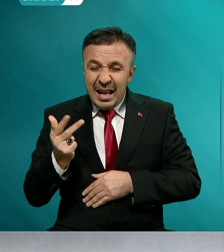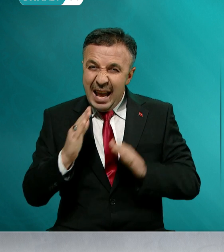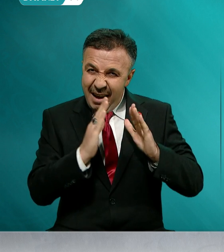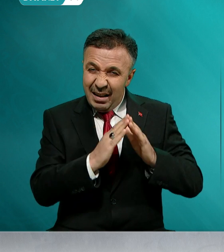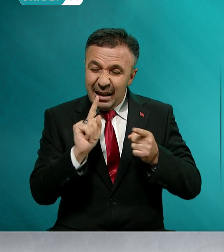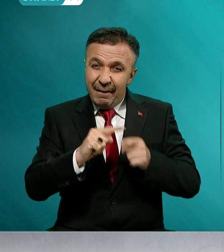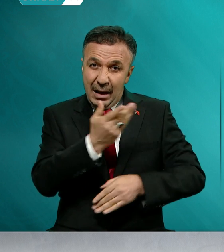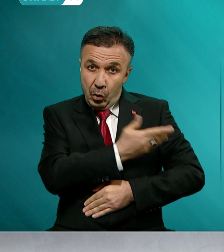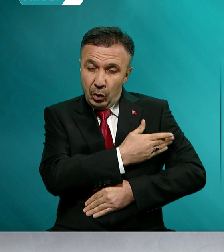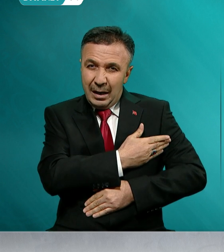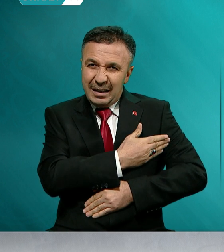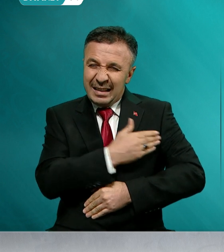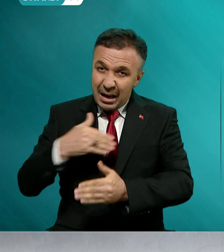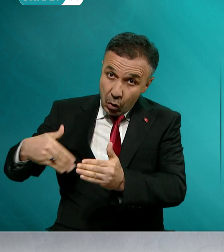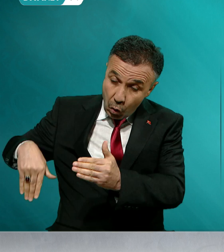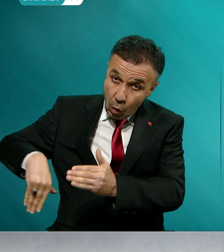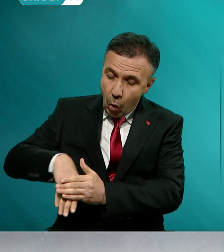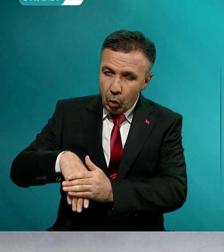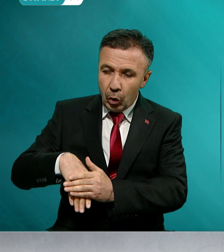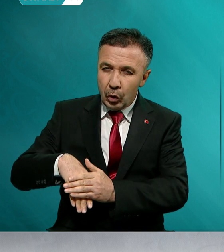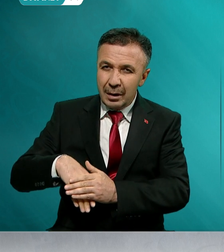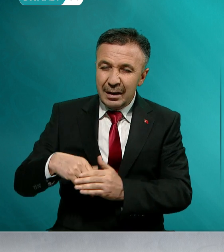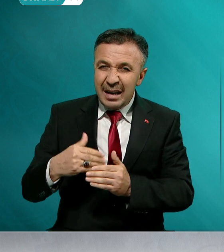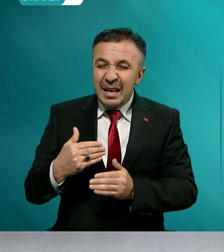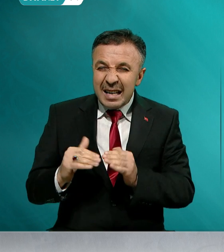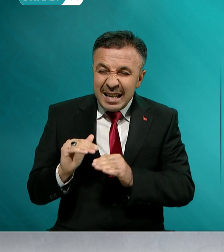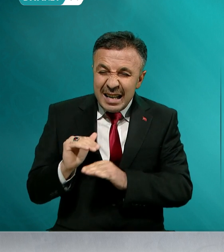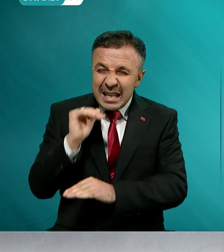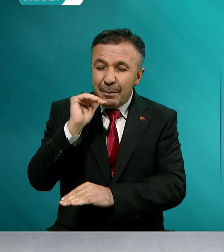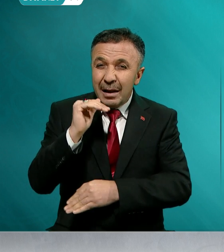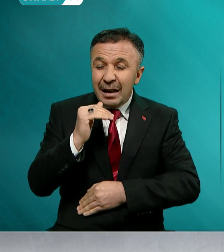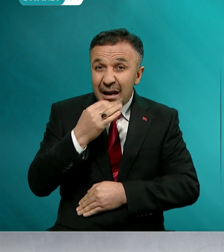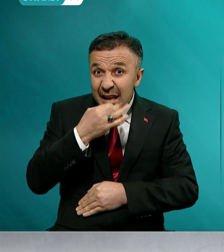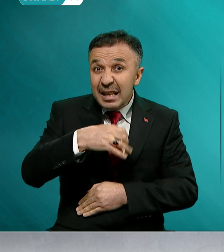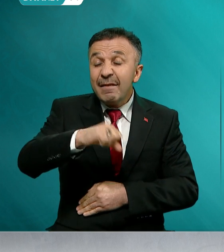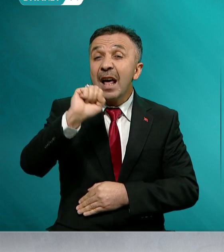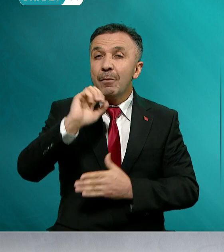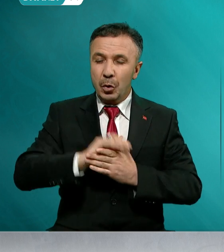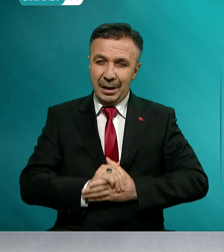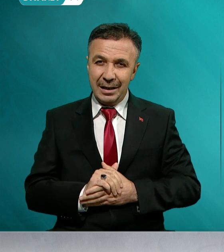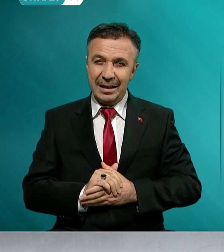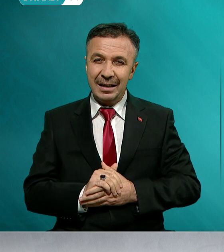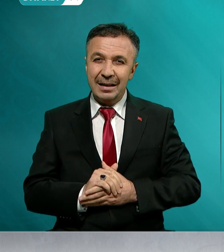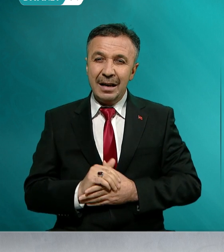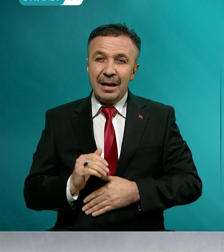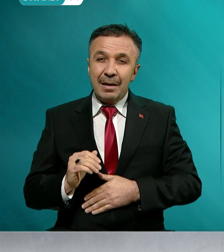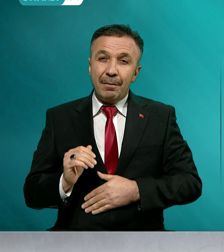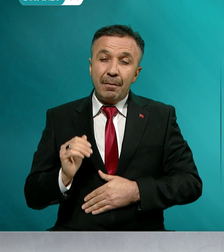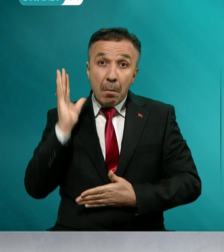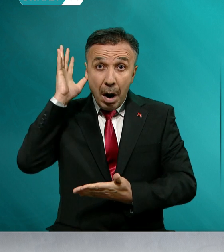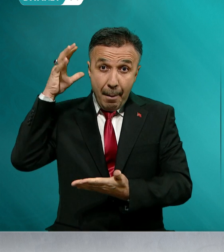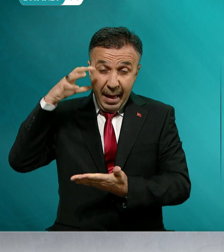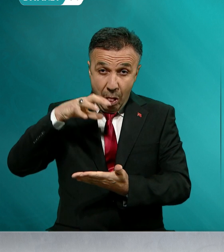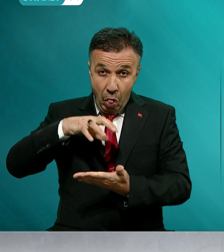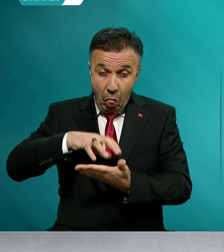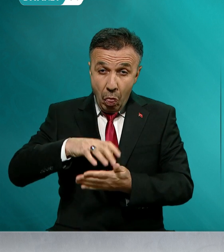çıkarıyor yaşama haklarını ellerinden alıyor bu muhabbet dokunulmazlığını hiçe